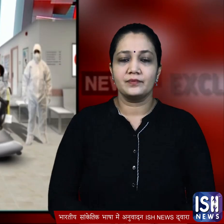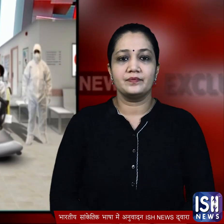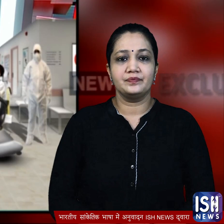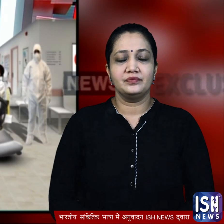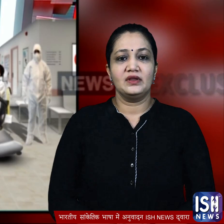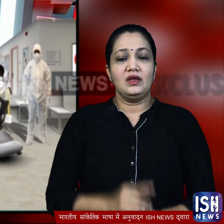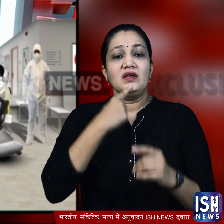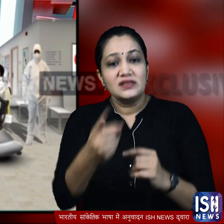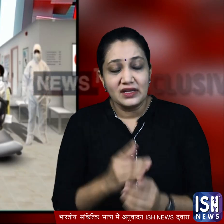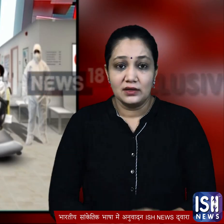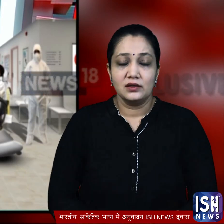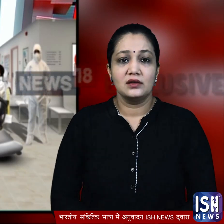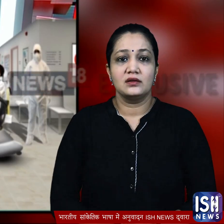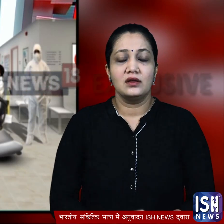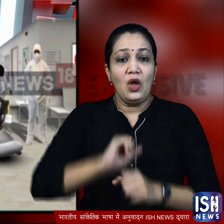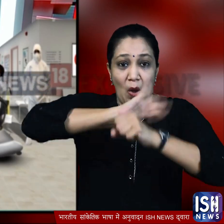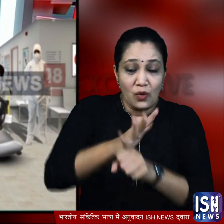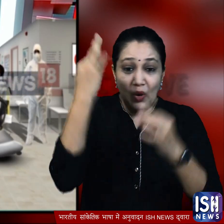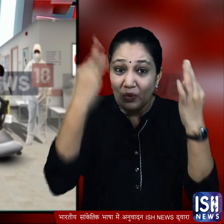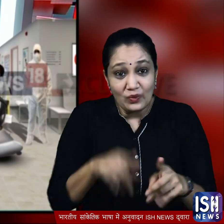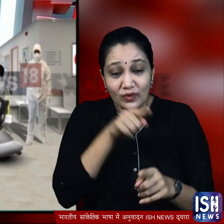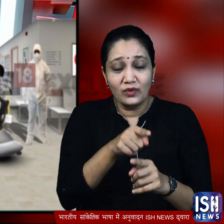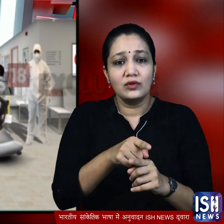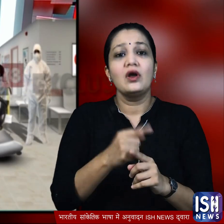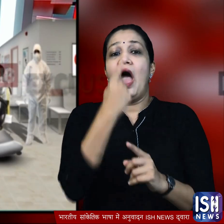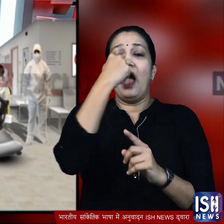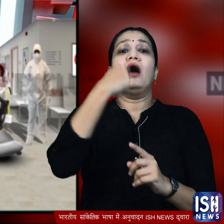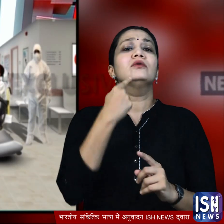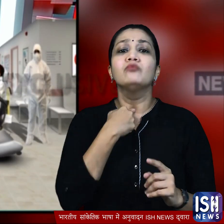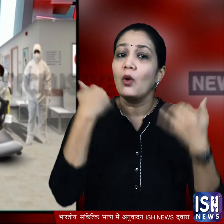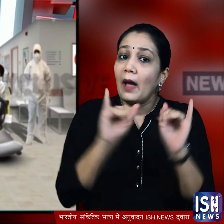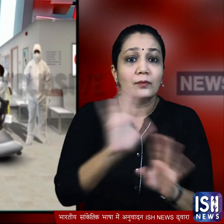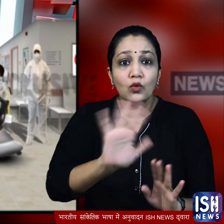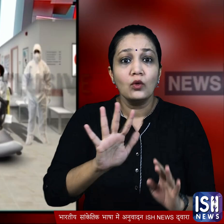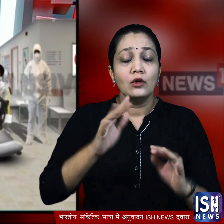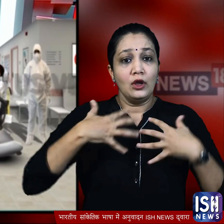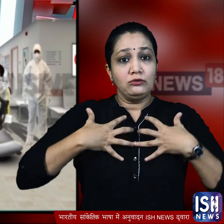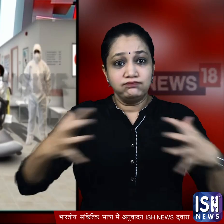है। दावा तो ये भी किया जा रहा है कि कोरोना का नया रूप नाक या गले को नुकसान नहीं पहुंचा रहा है,